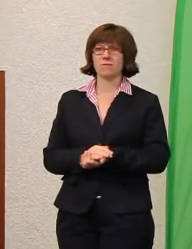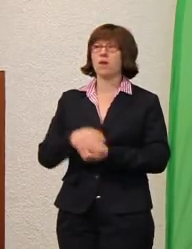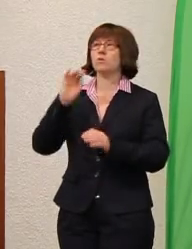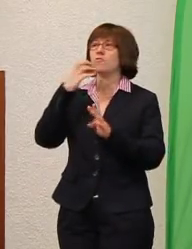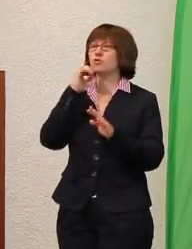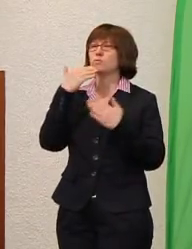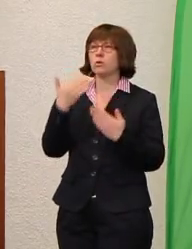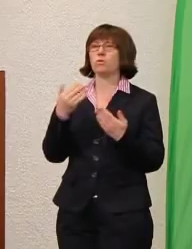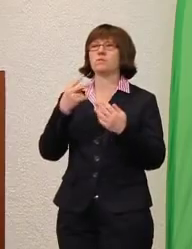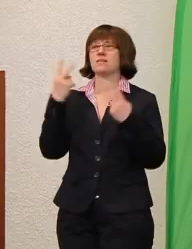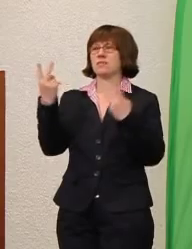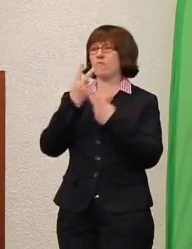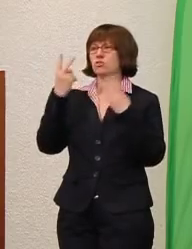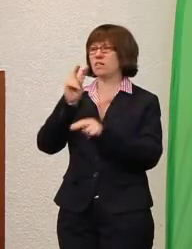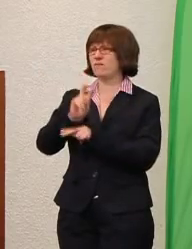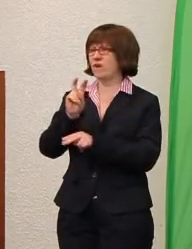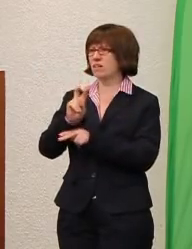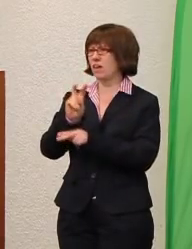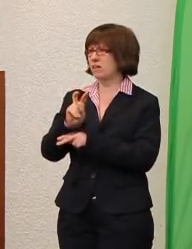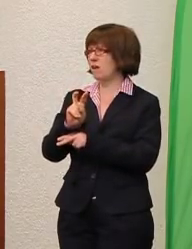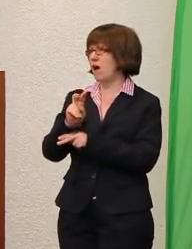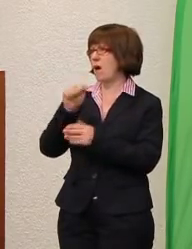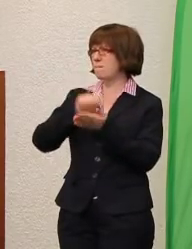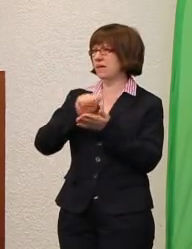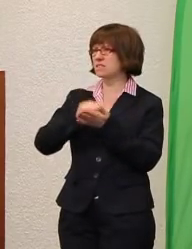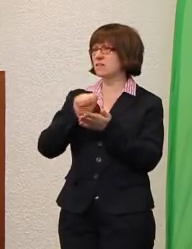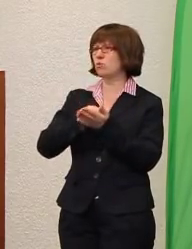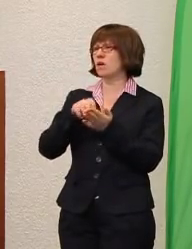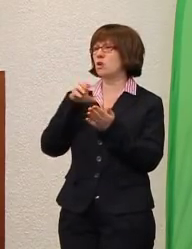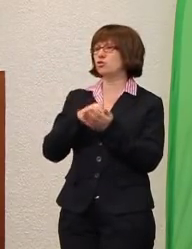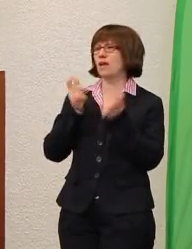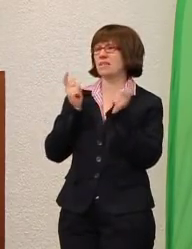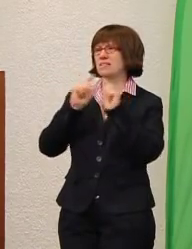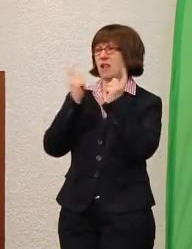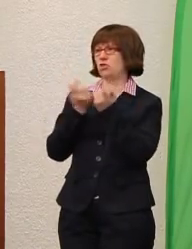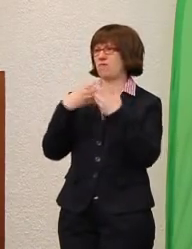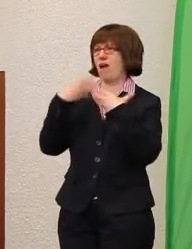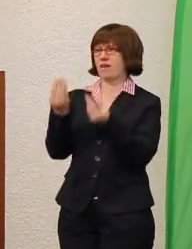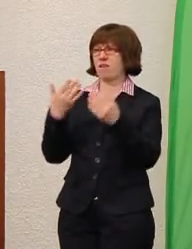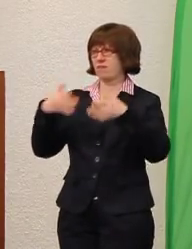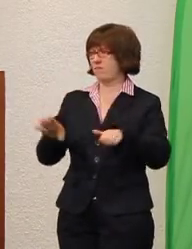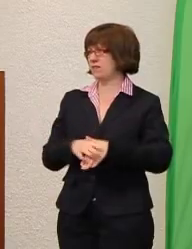Und ich begrüße selbstverständlich die Vertreterinnen und Vertreter der Presse und der Stadtgesellschaft, die wir eingeladen haben.